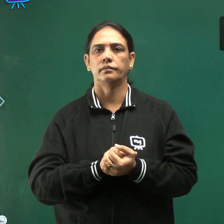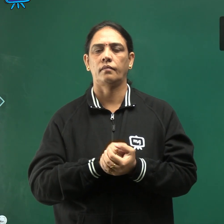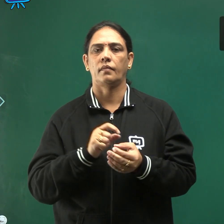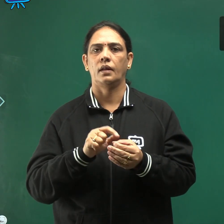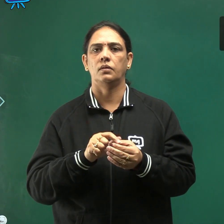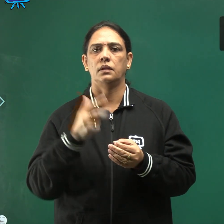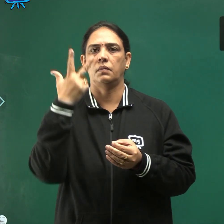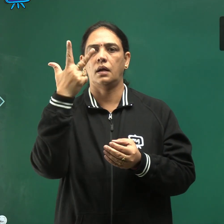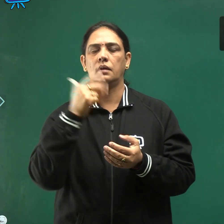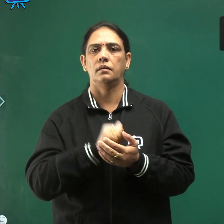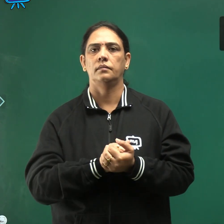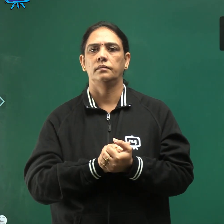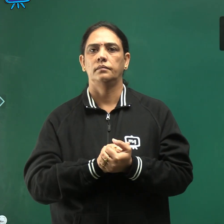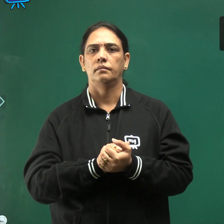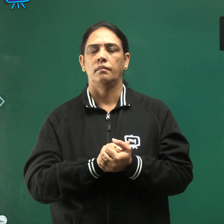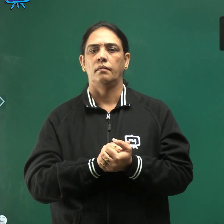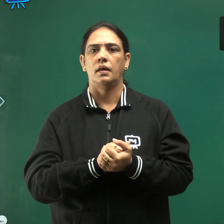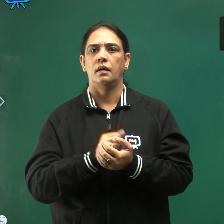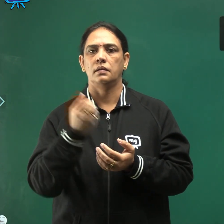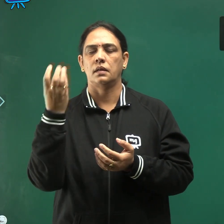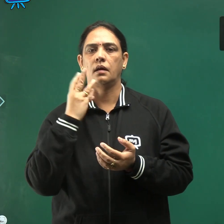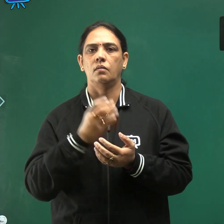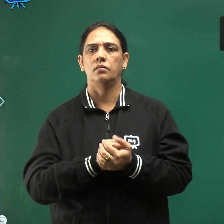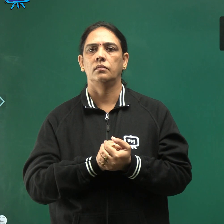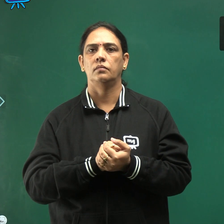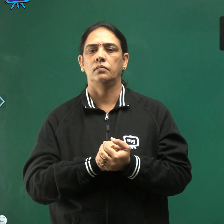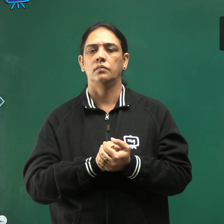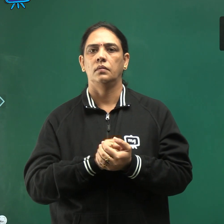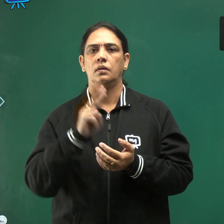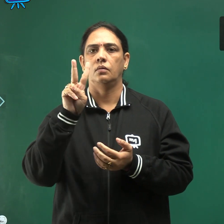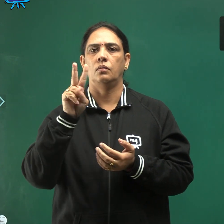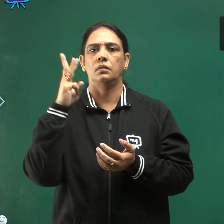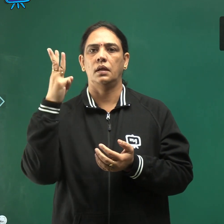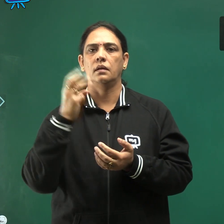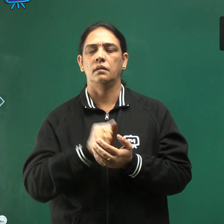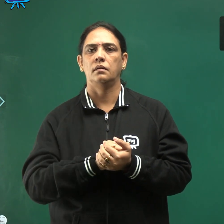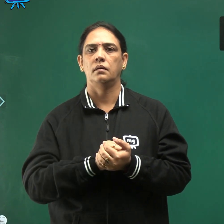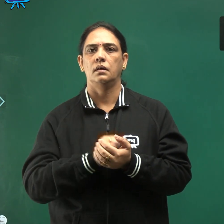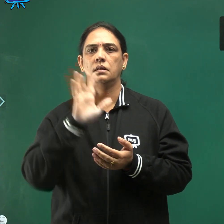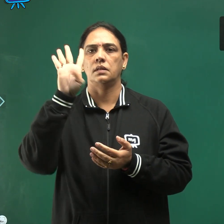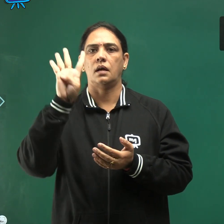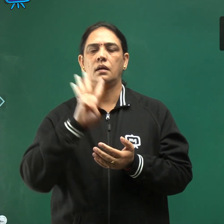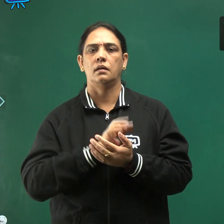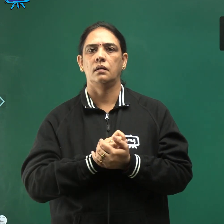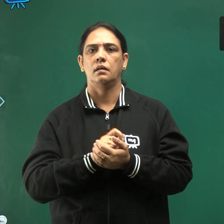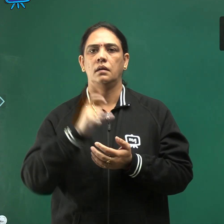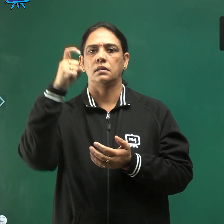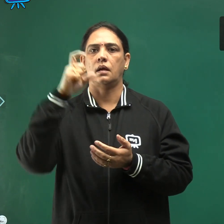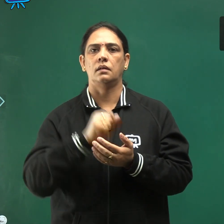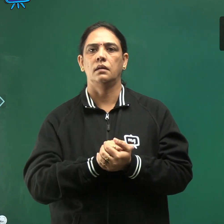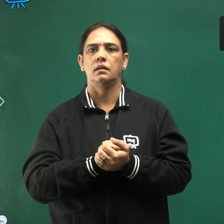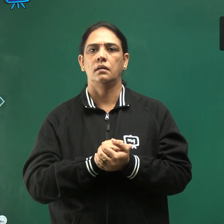प्रश्न नंबर 8, बंटन 2, 3, 4,